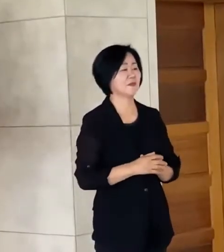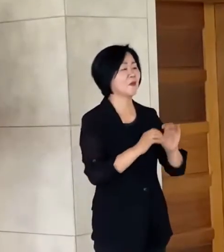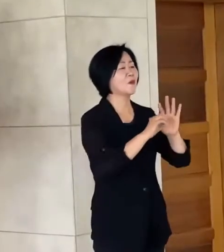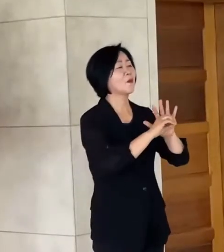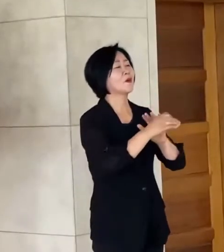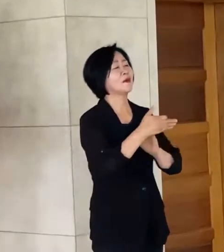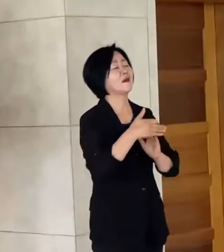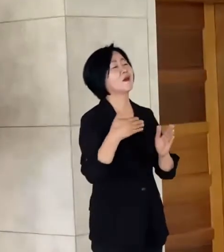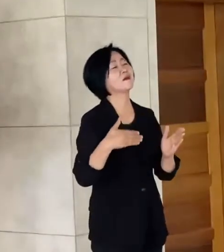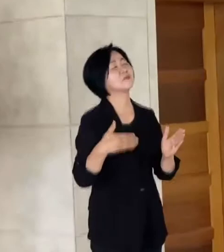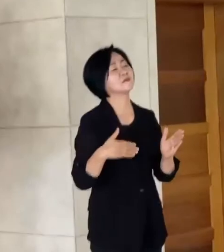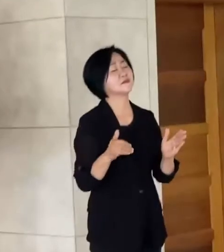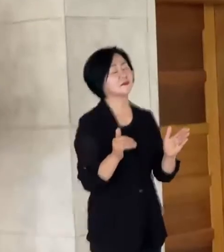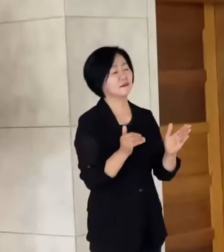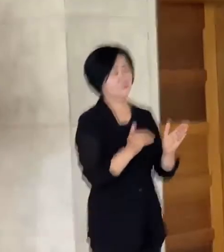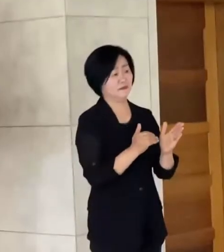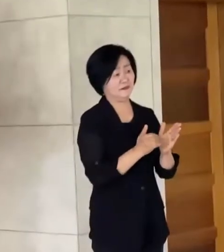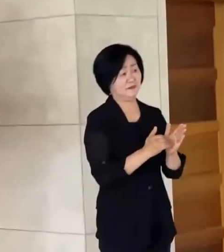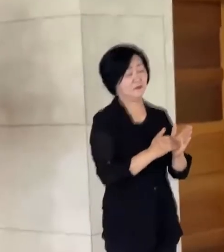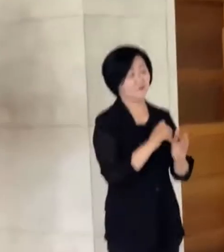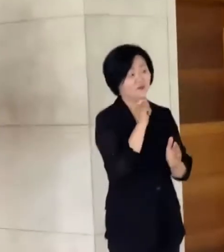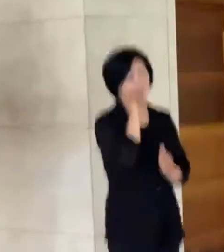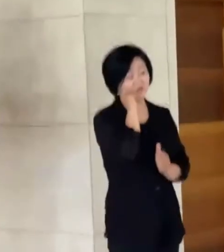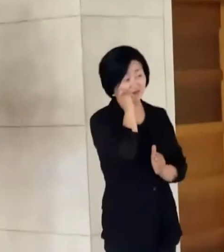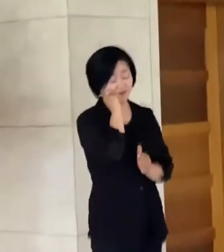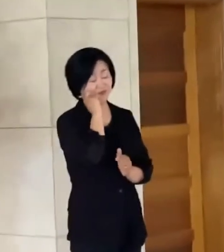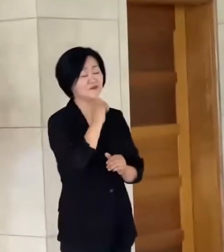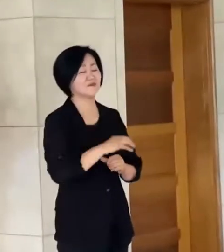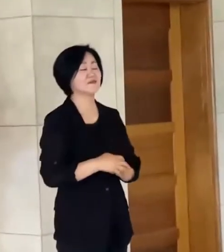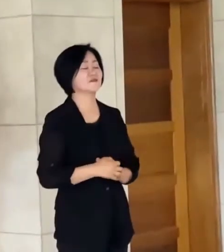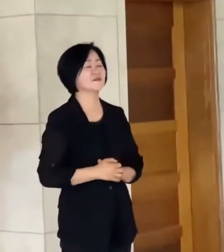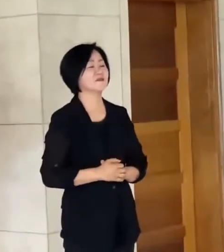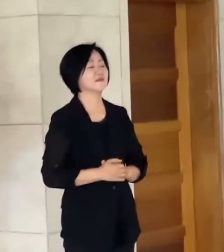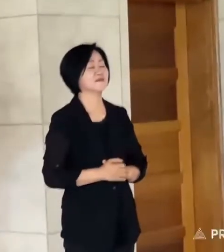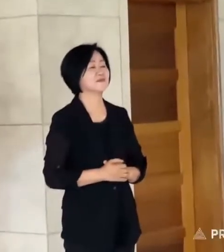코로나가 아직 안 끝나서 또 못하겠습니다.